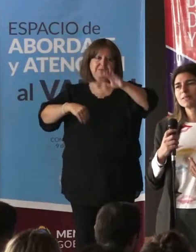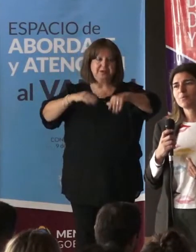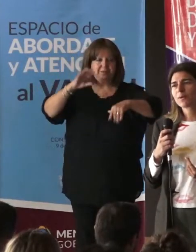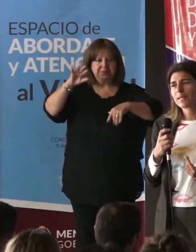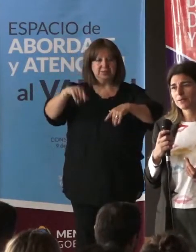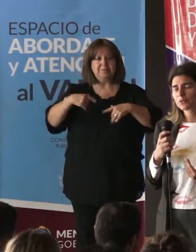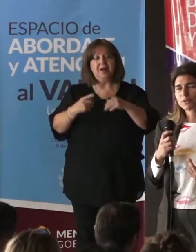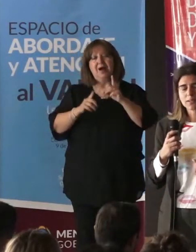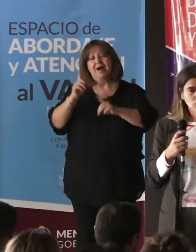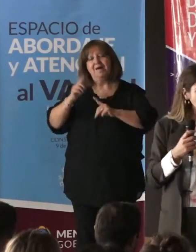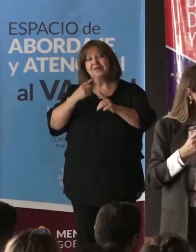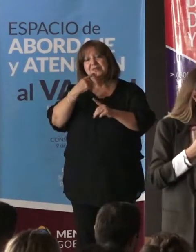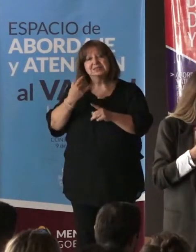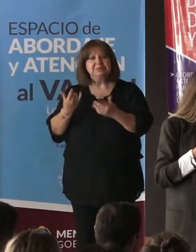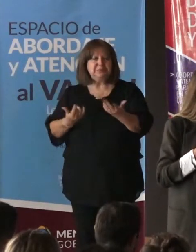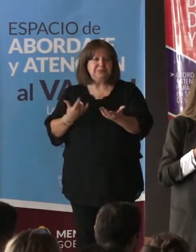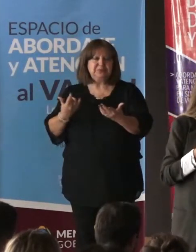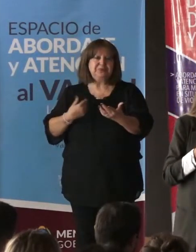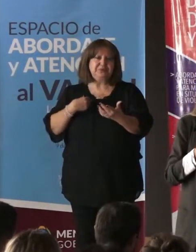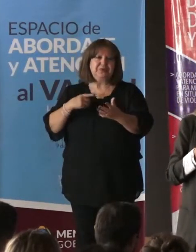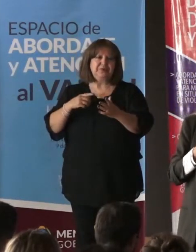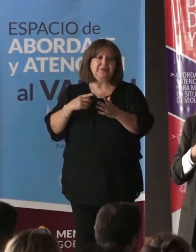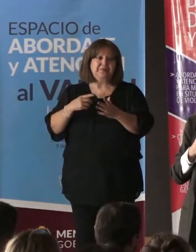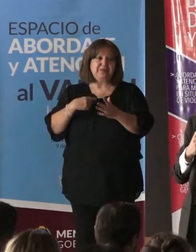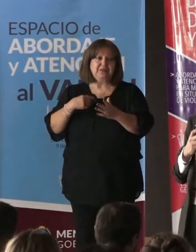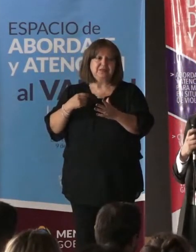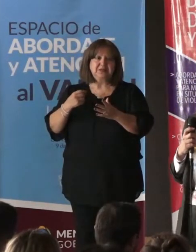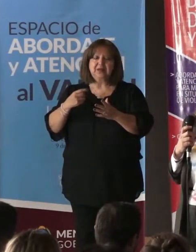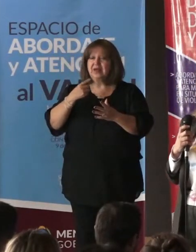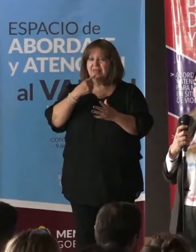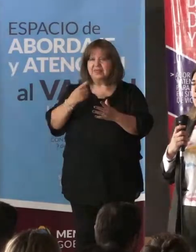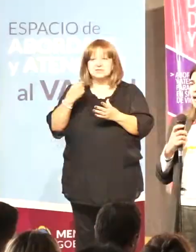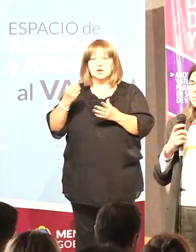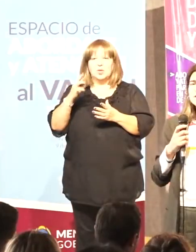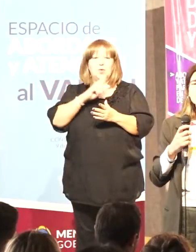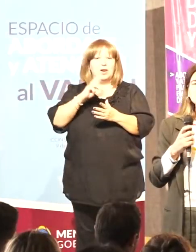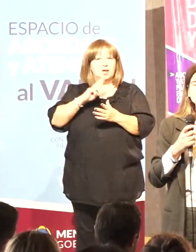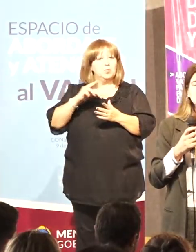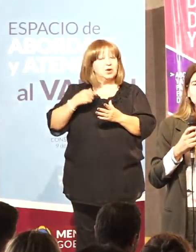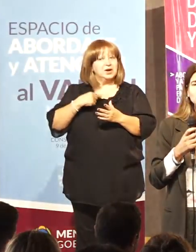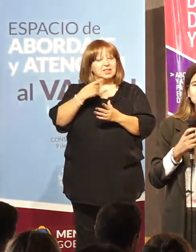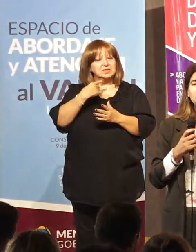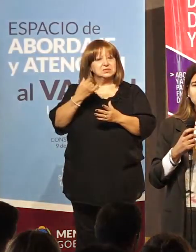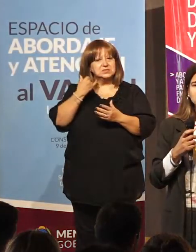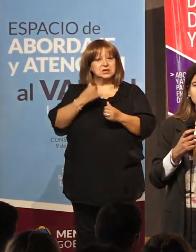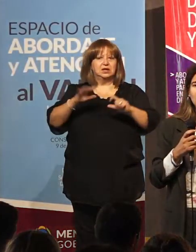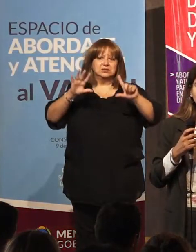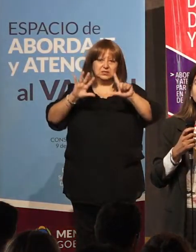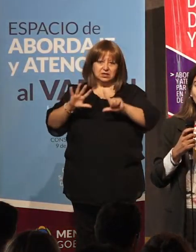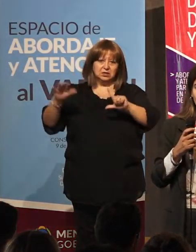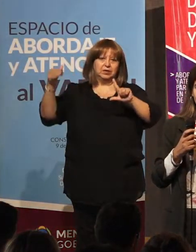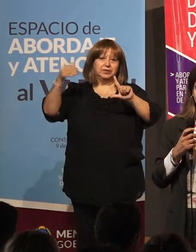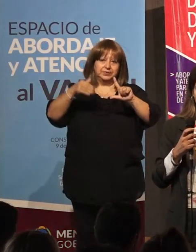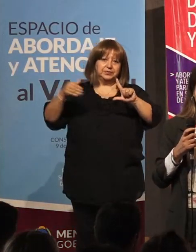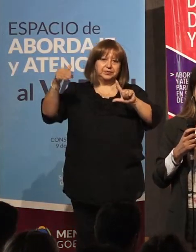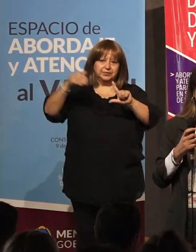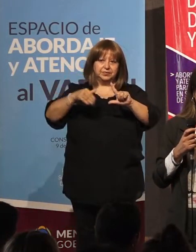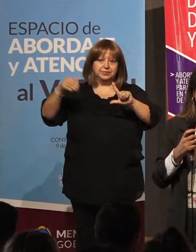planteo que nos hacen las mujeres a nosotras, que yo creo que es algo que tenemos que revisar nosotras en la red, es, a mí ya me han citado 7 veces y a él ni